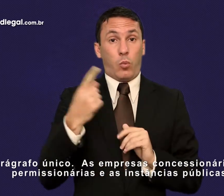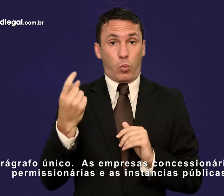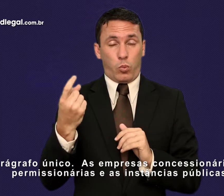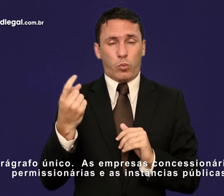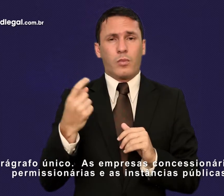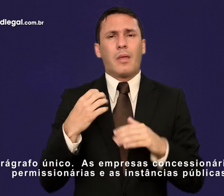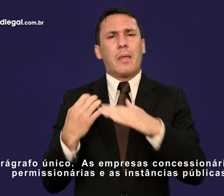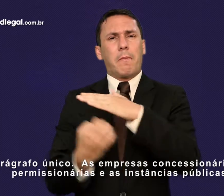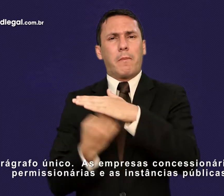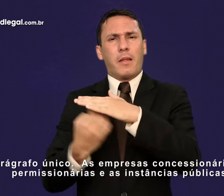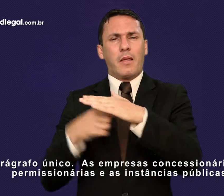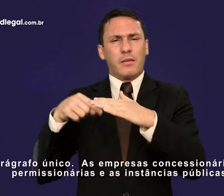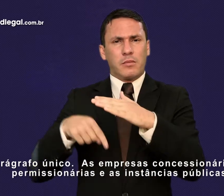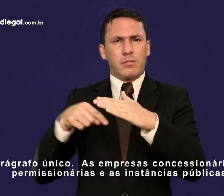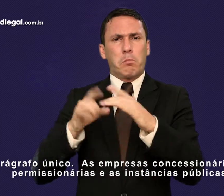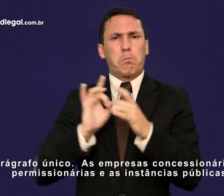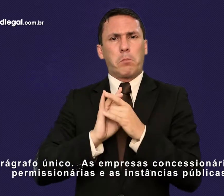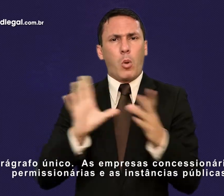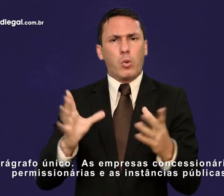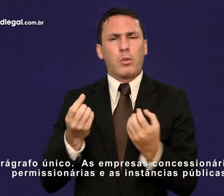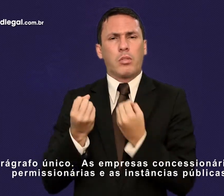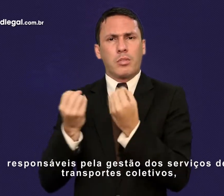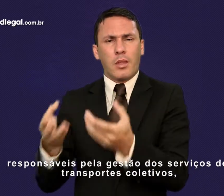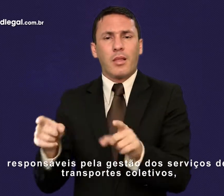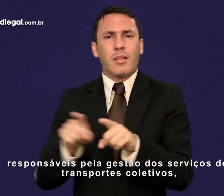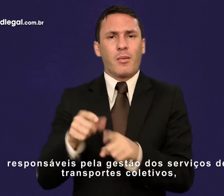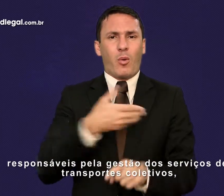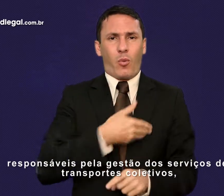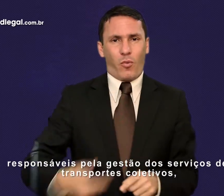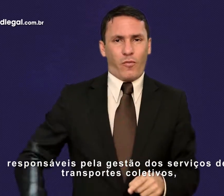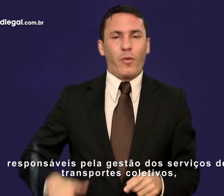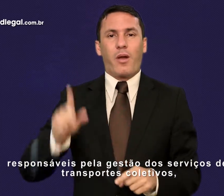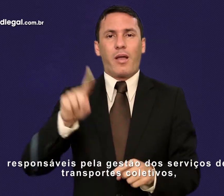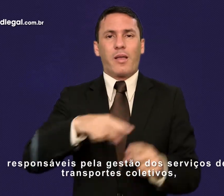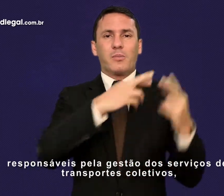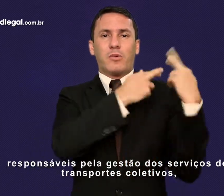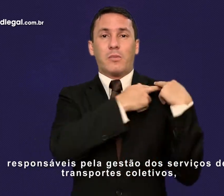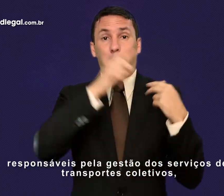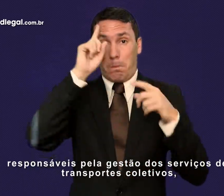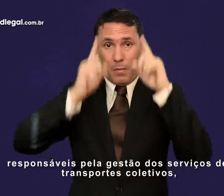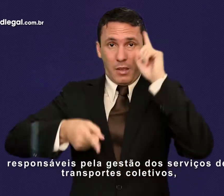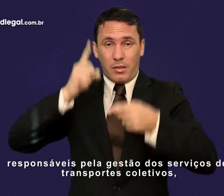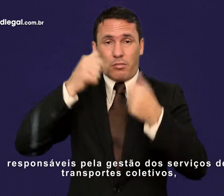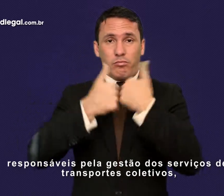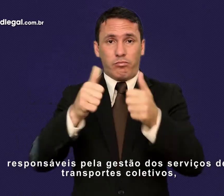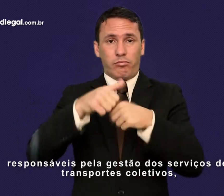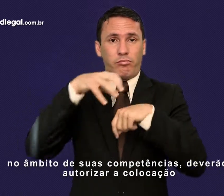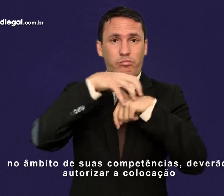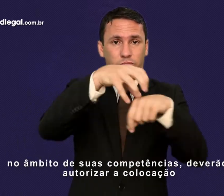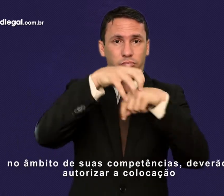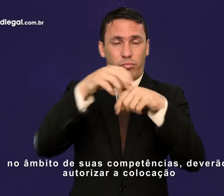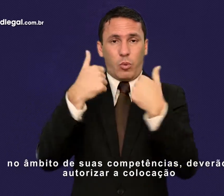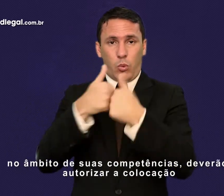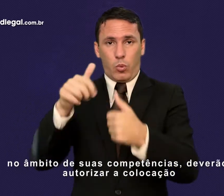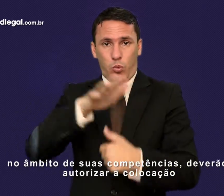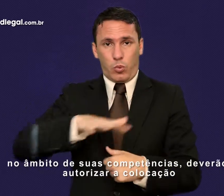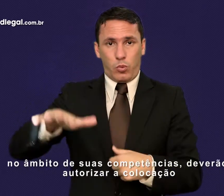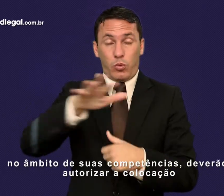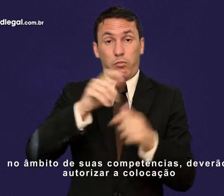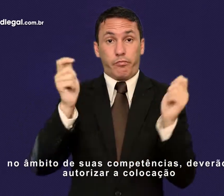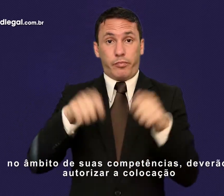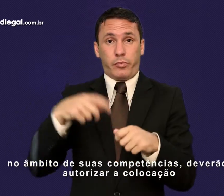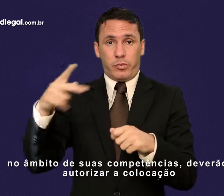empresas concessionárias e permissionárias e as instâncias públicas responsáveis pela gestão dos serviços de transportes coletivos, no âmbito de